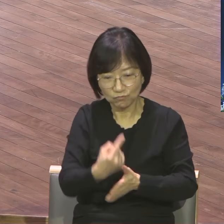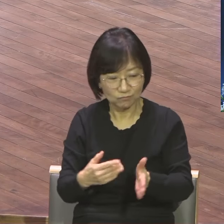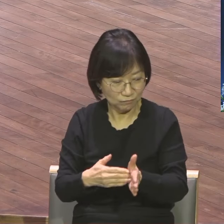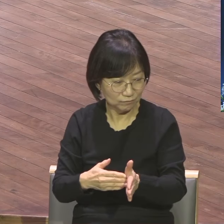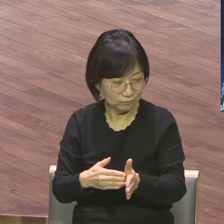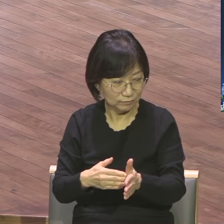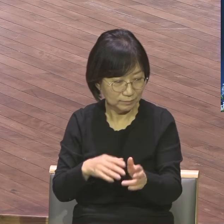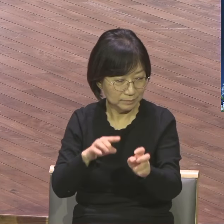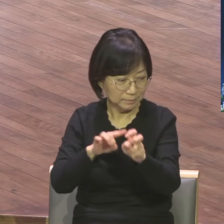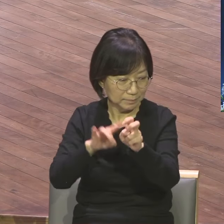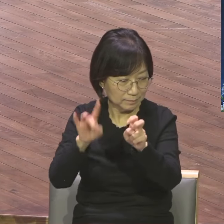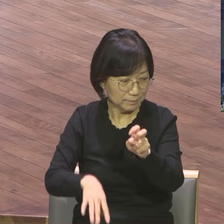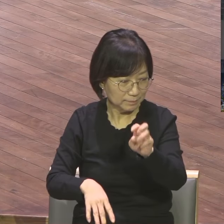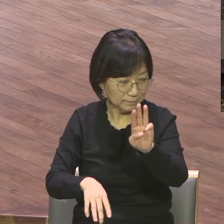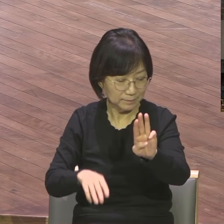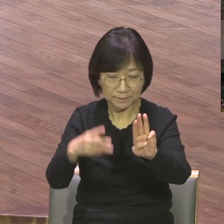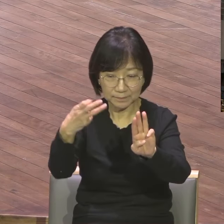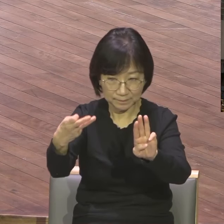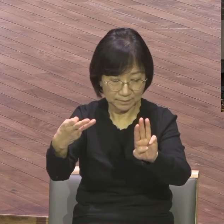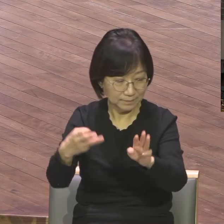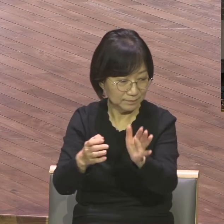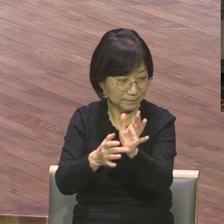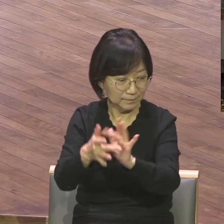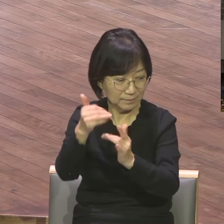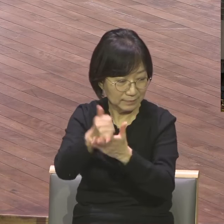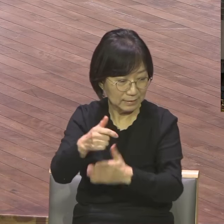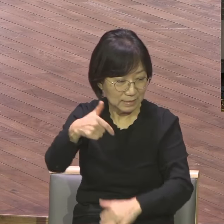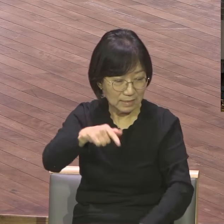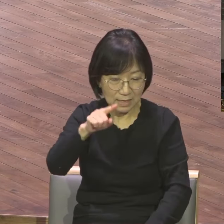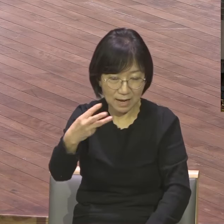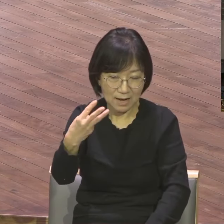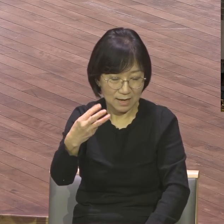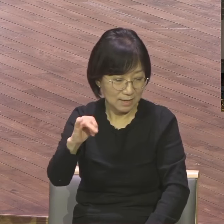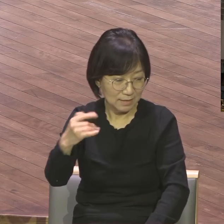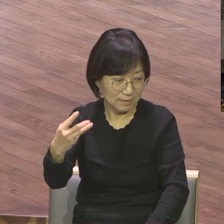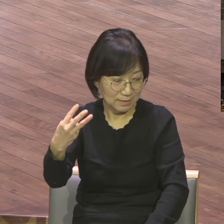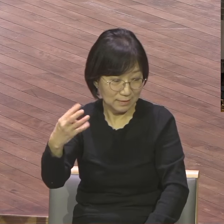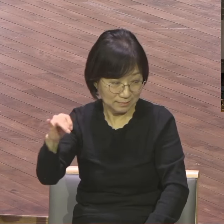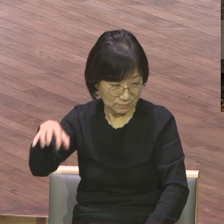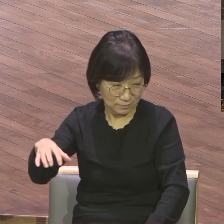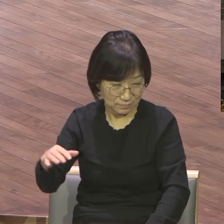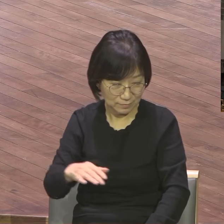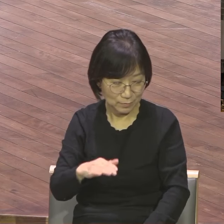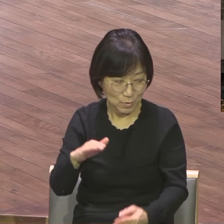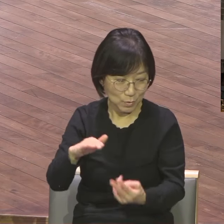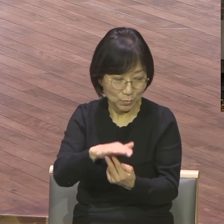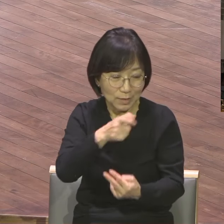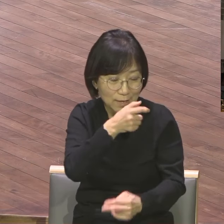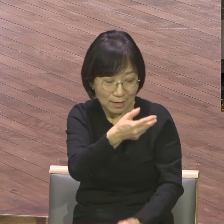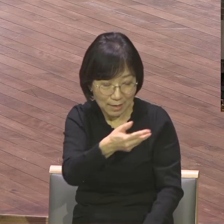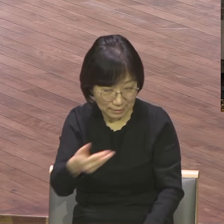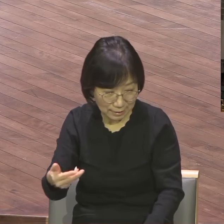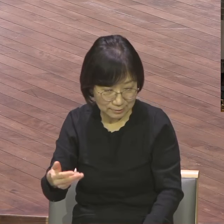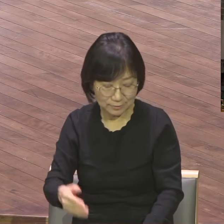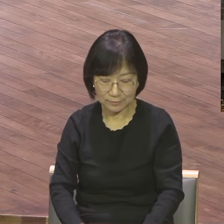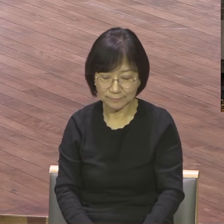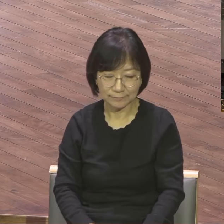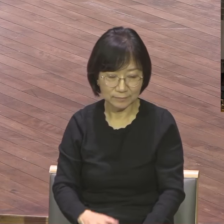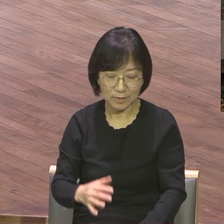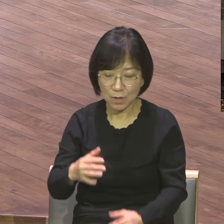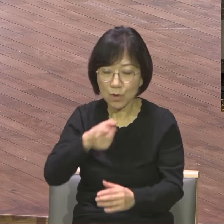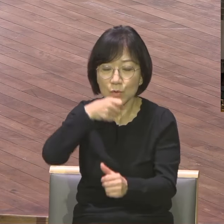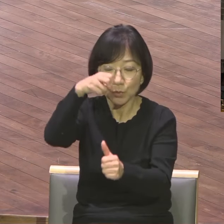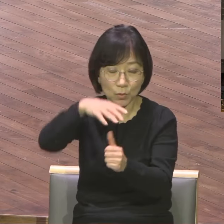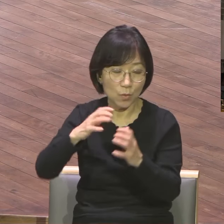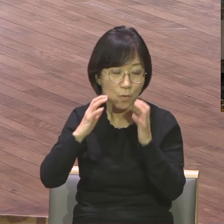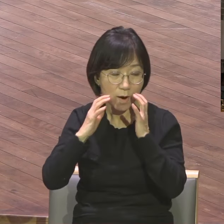15절입니다. 이때 예수께서 갈릴리로부터 요단강에 이르러 요한에게 세례를 받으려 하시니 요한이 말려 이르되